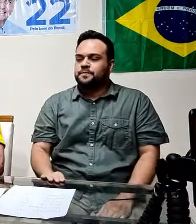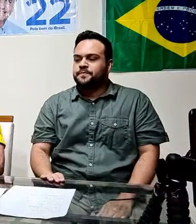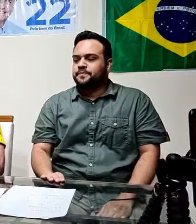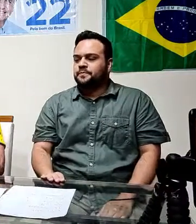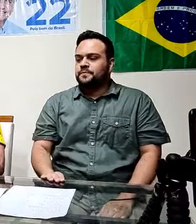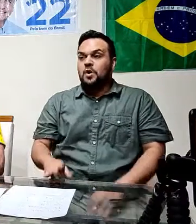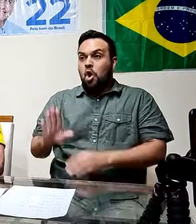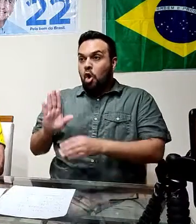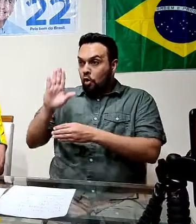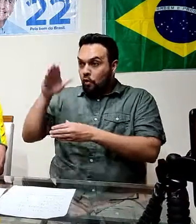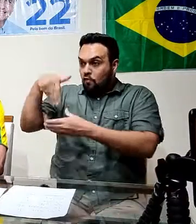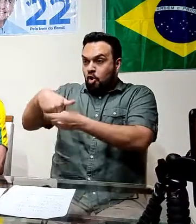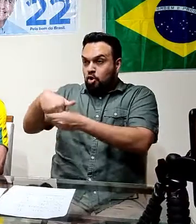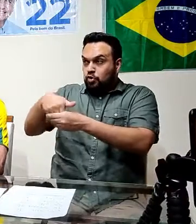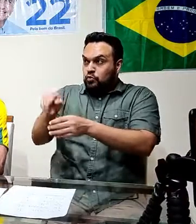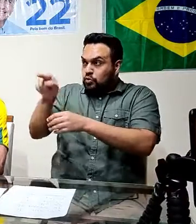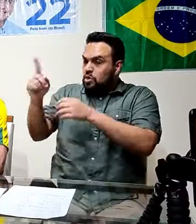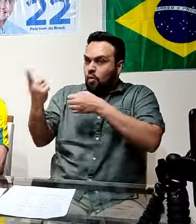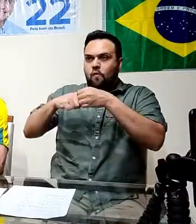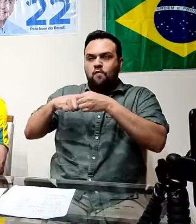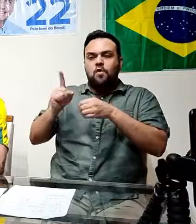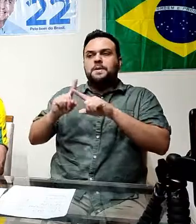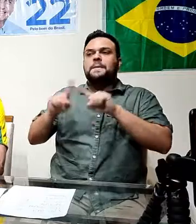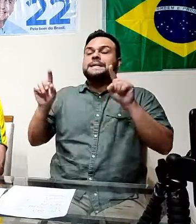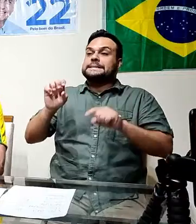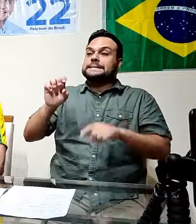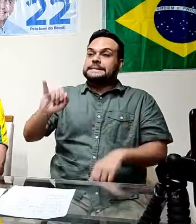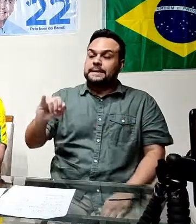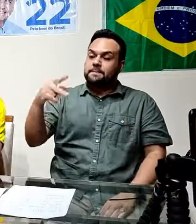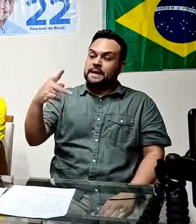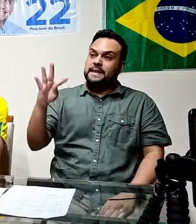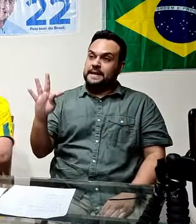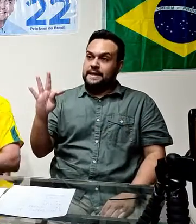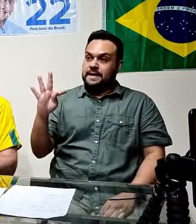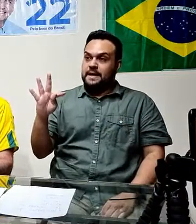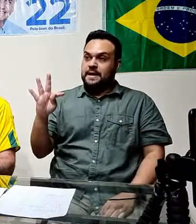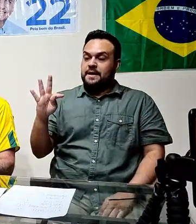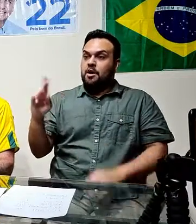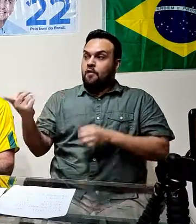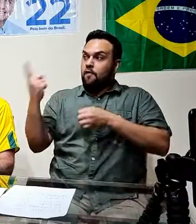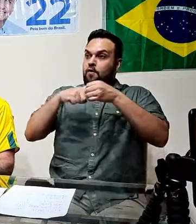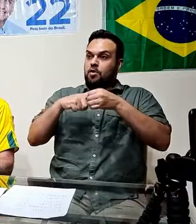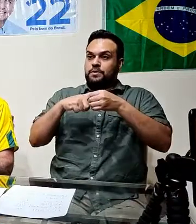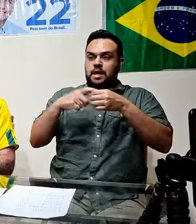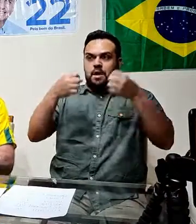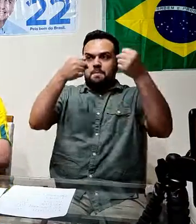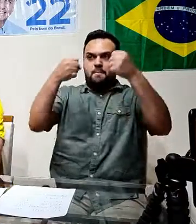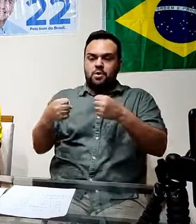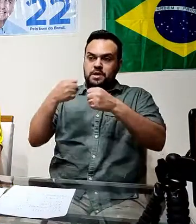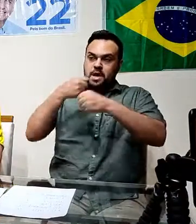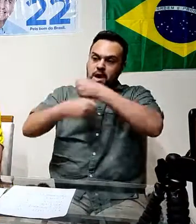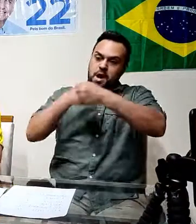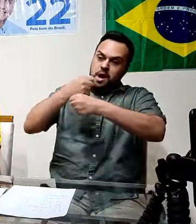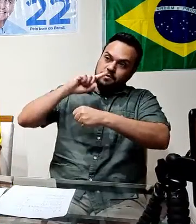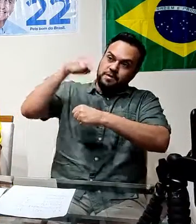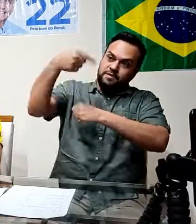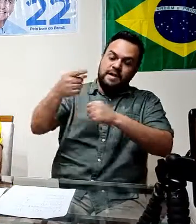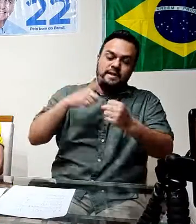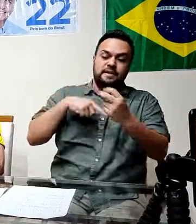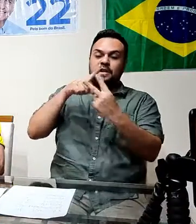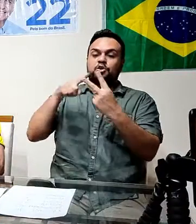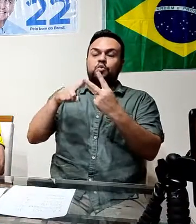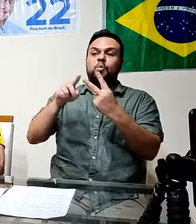volto. Pelo voto eu não volto. Tá? Mas se o PT aí voltar ao poder, tá? O ano que vem tem duas